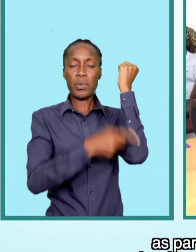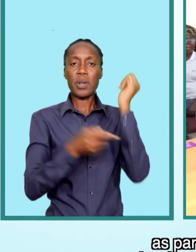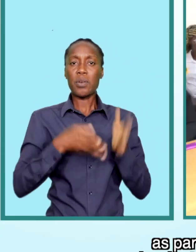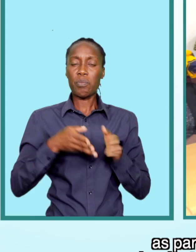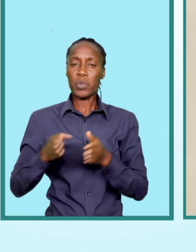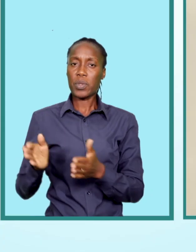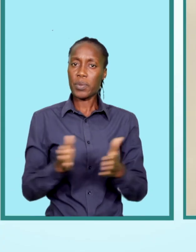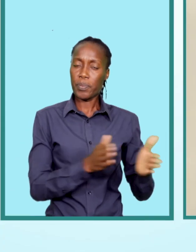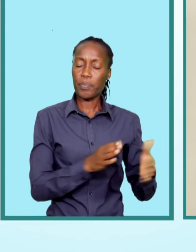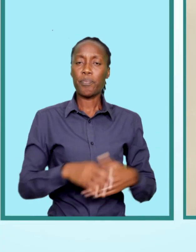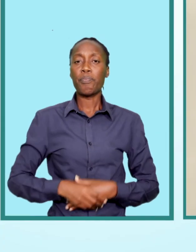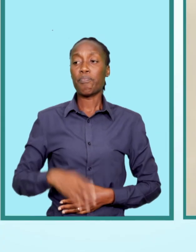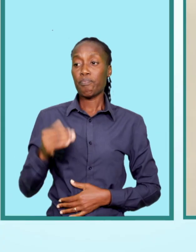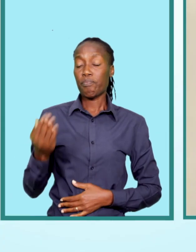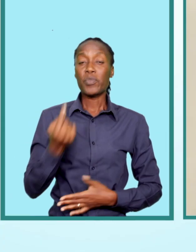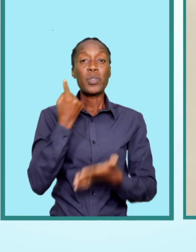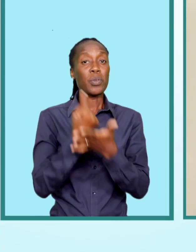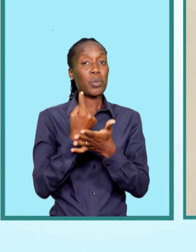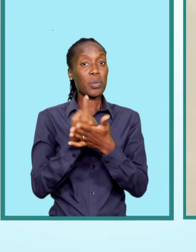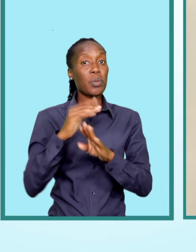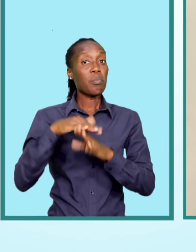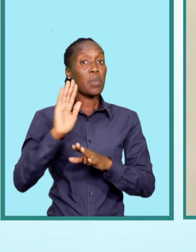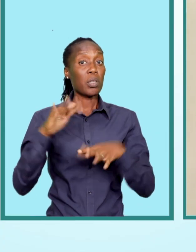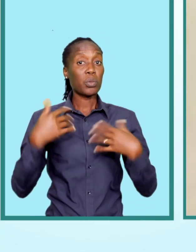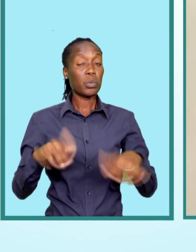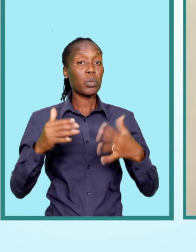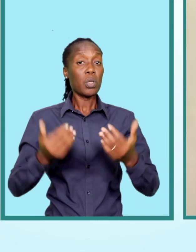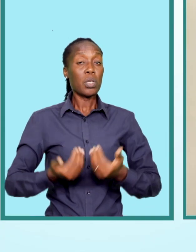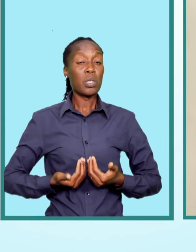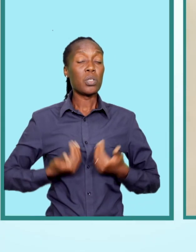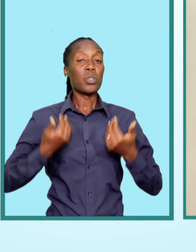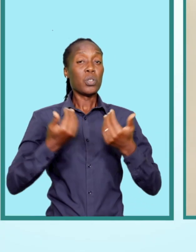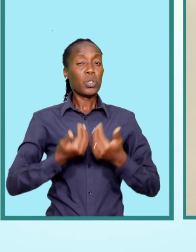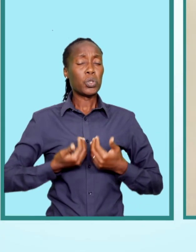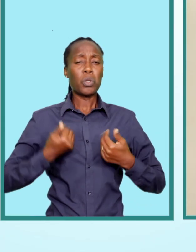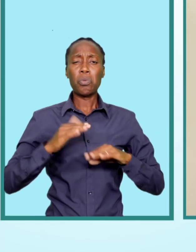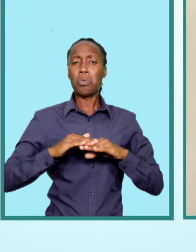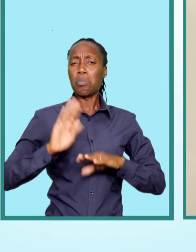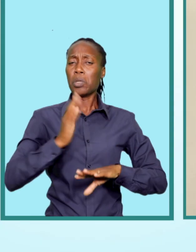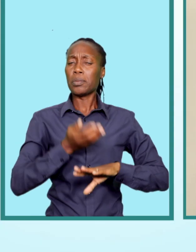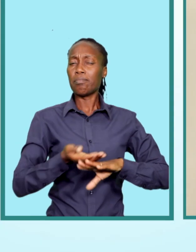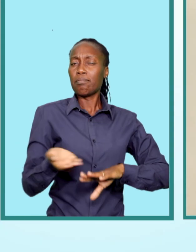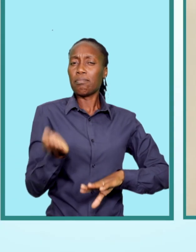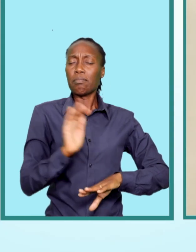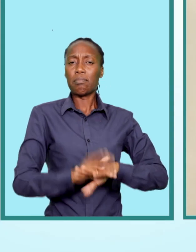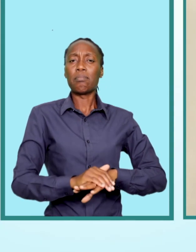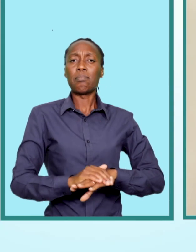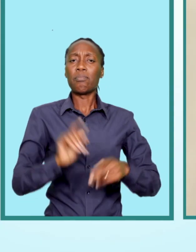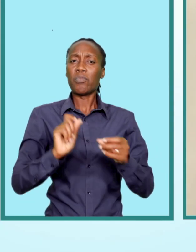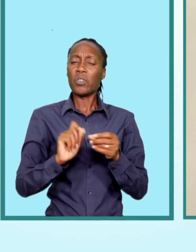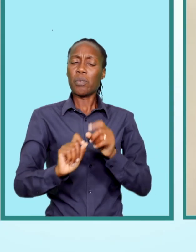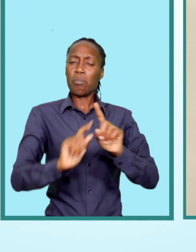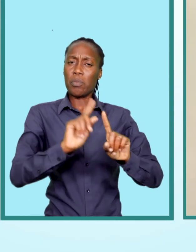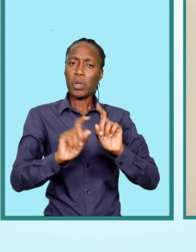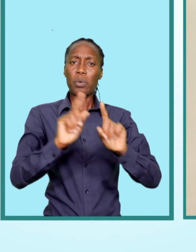e reprodutiva. É um momento muito interessante. As jovens que nós encontramos são jovens muito dinâmicas. Elas